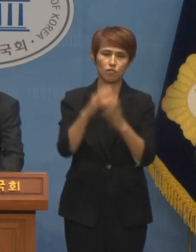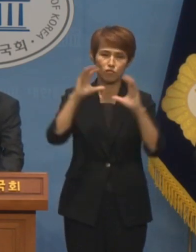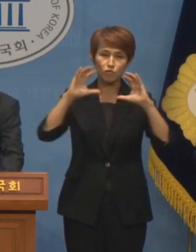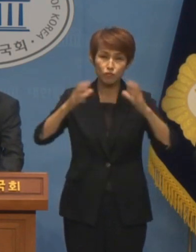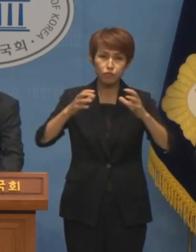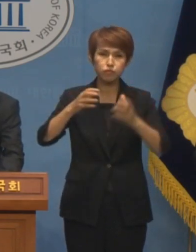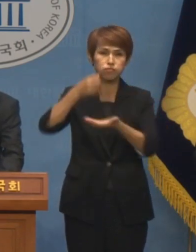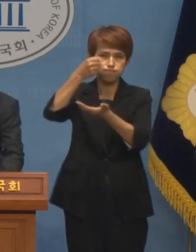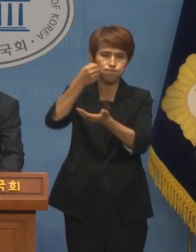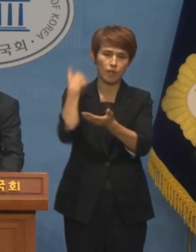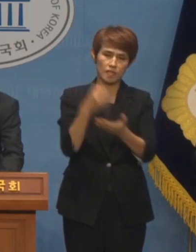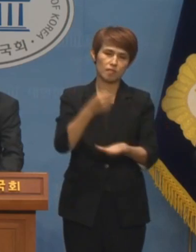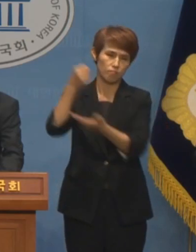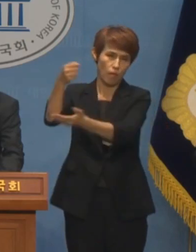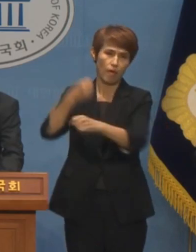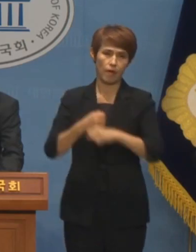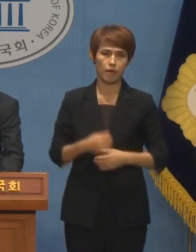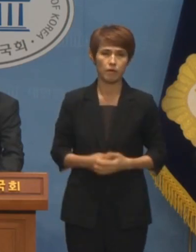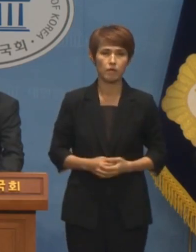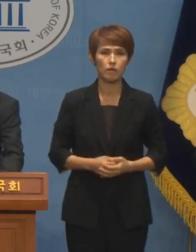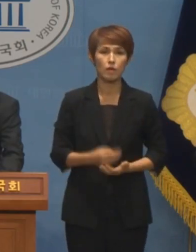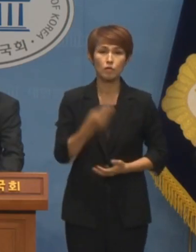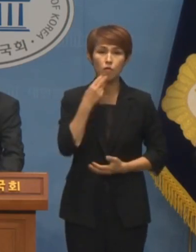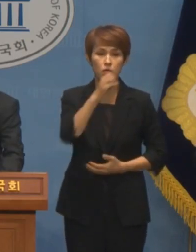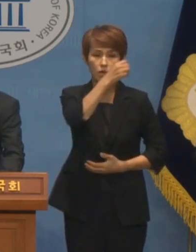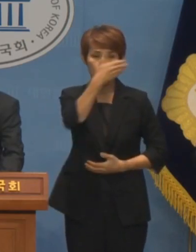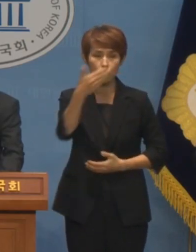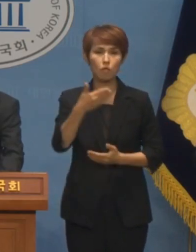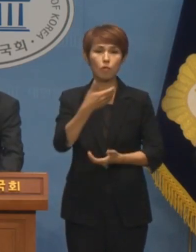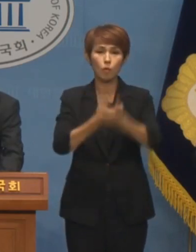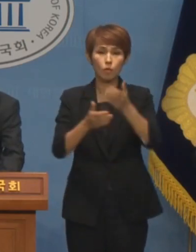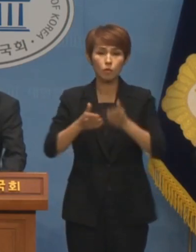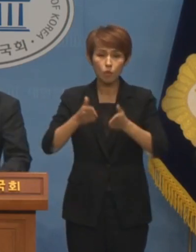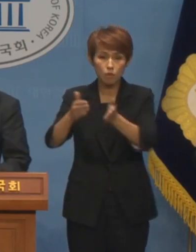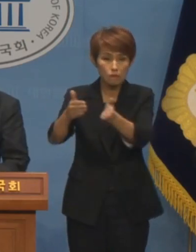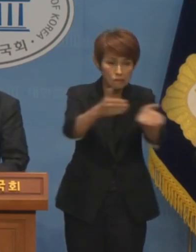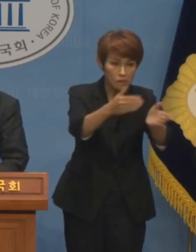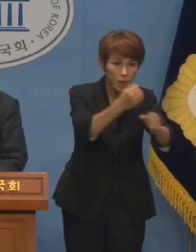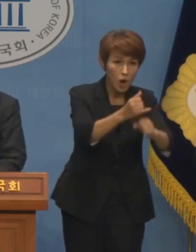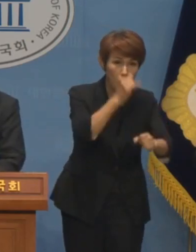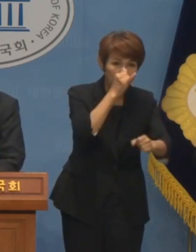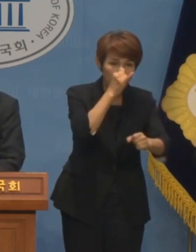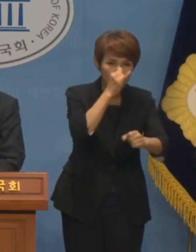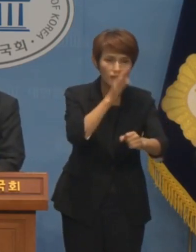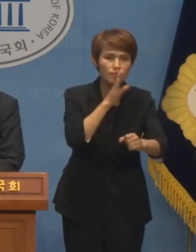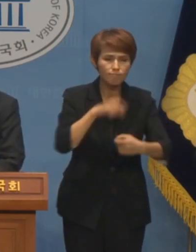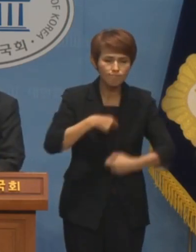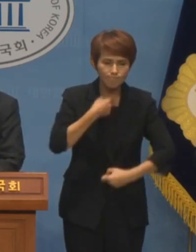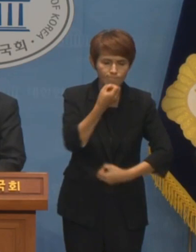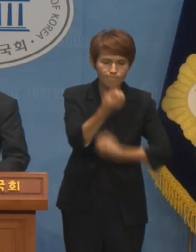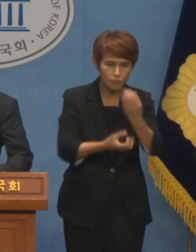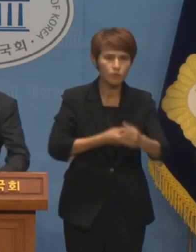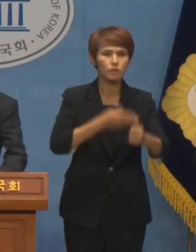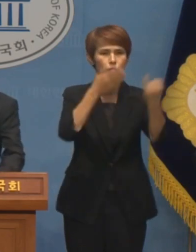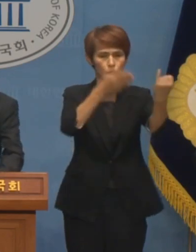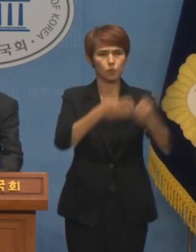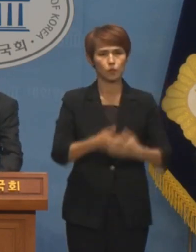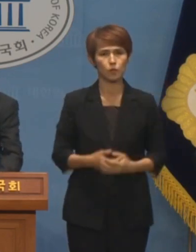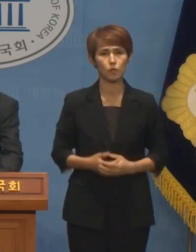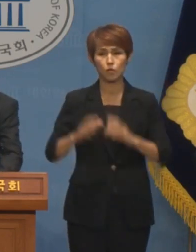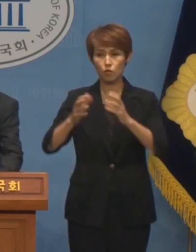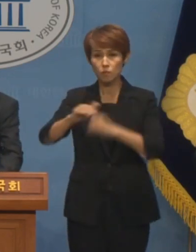셋째, 서울 양평고속도로 종점 변경 의혹에 대해서 진실을 국민에게 밝히십시오. 국민은 정권을 만들기도